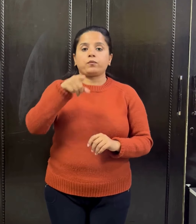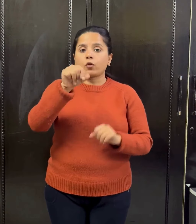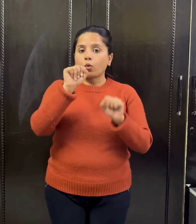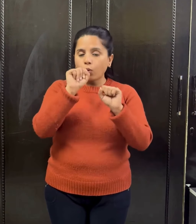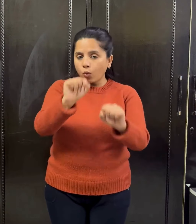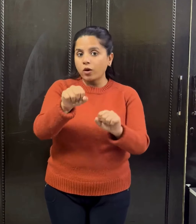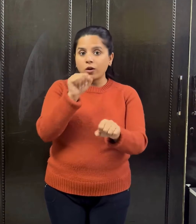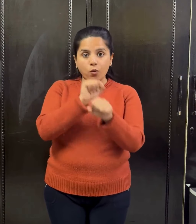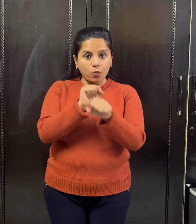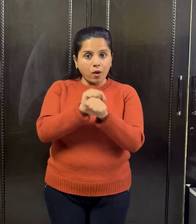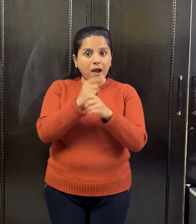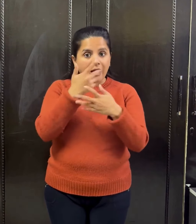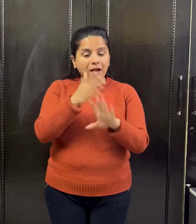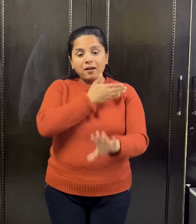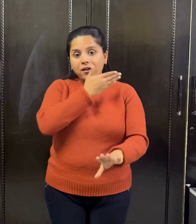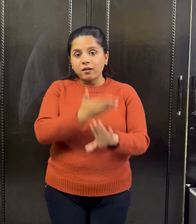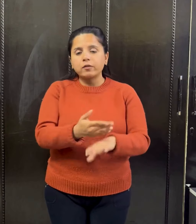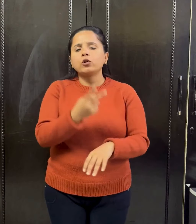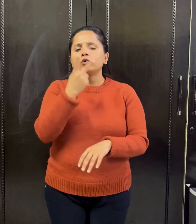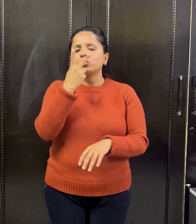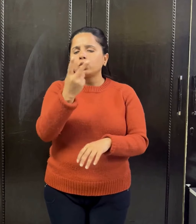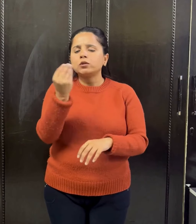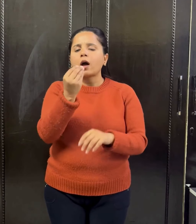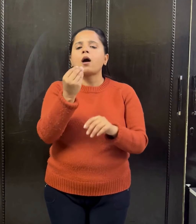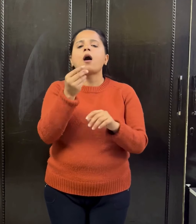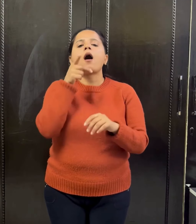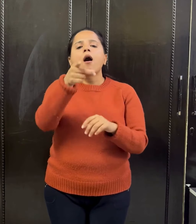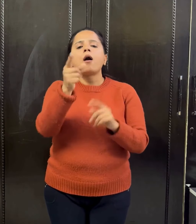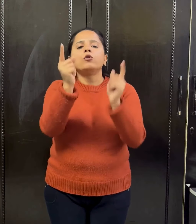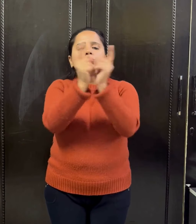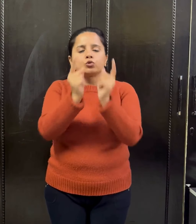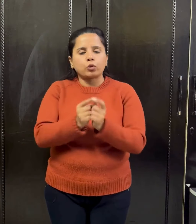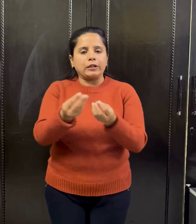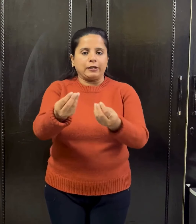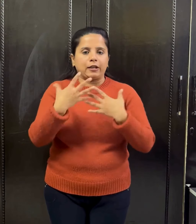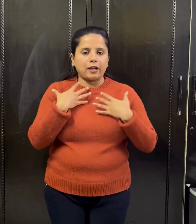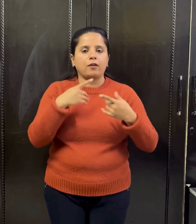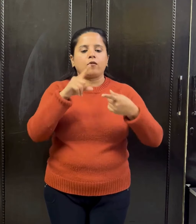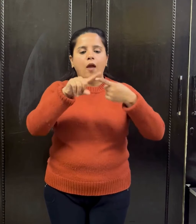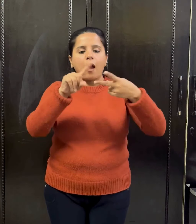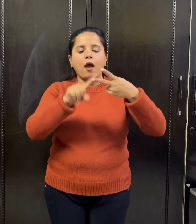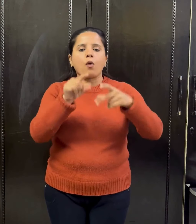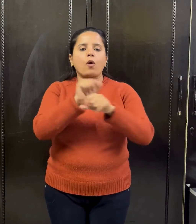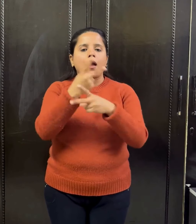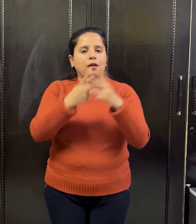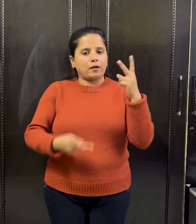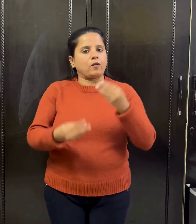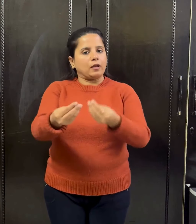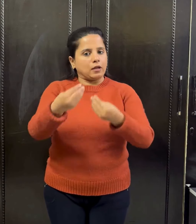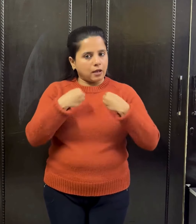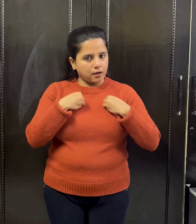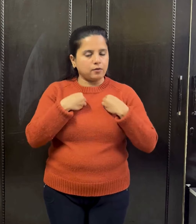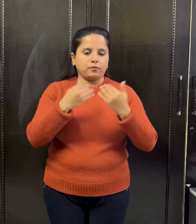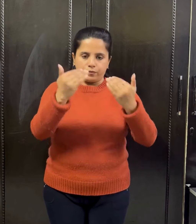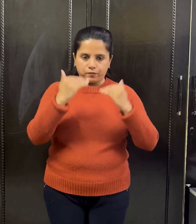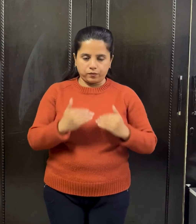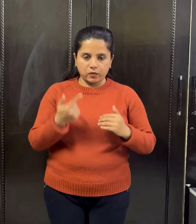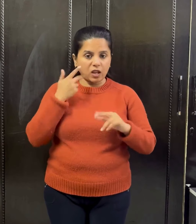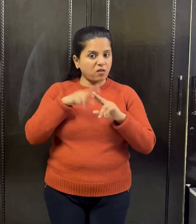के 2 सैंपल्स का लिंक प्रोवाइड करें उससे अगले प्रश्न में। अगर नहीं है तो